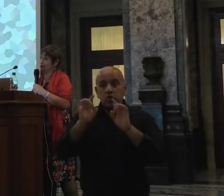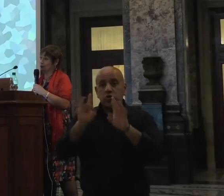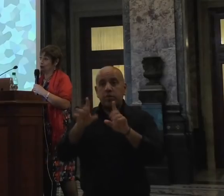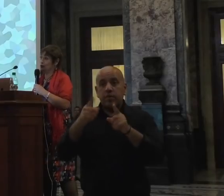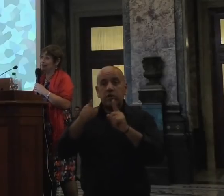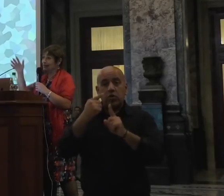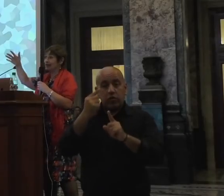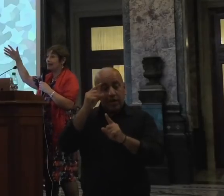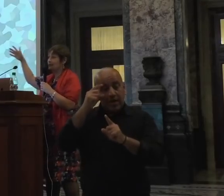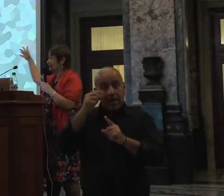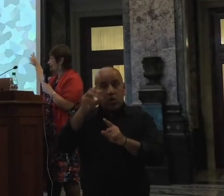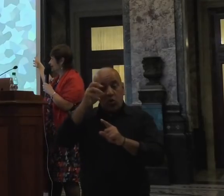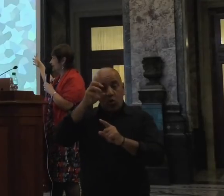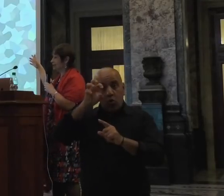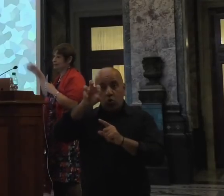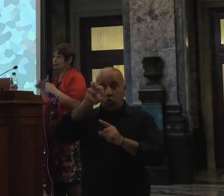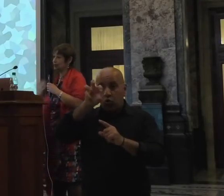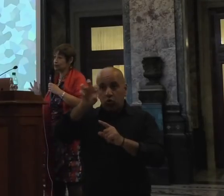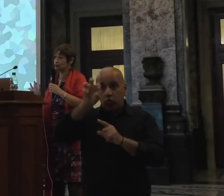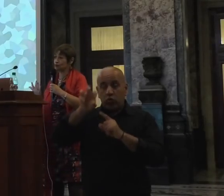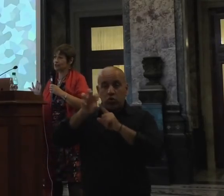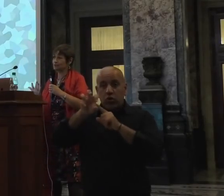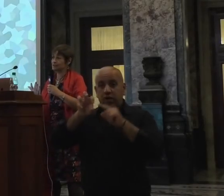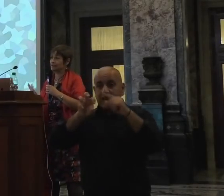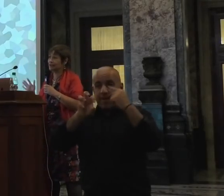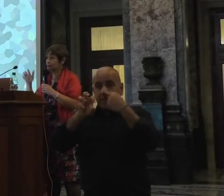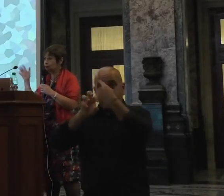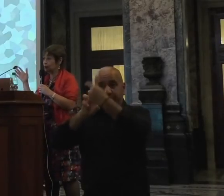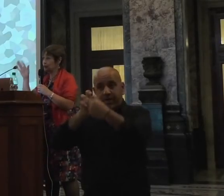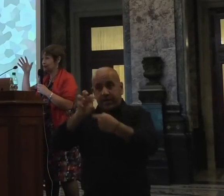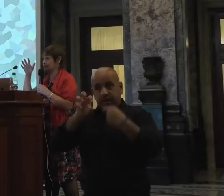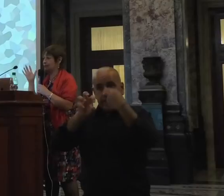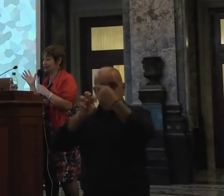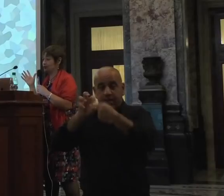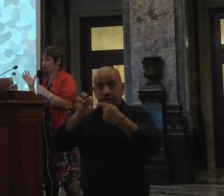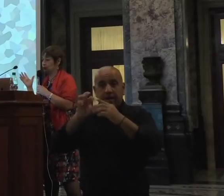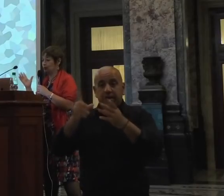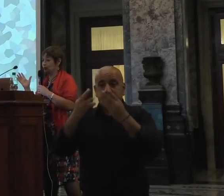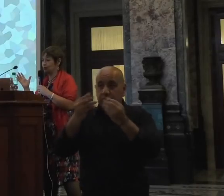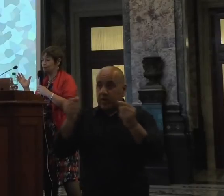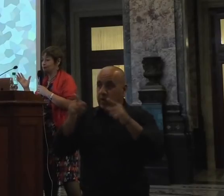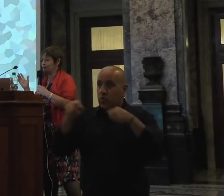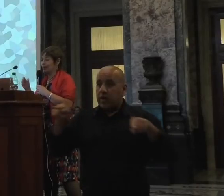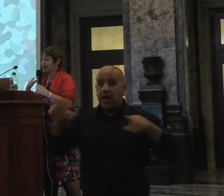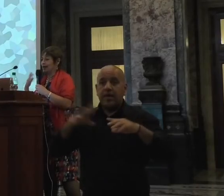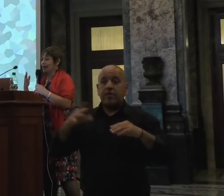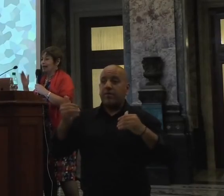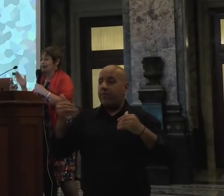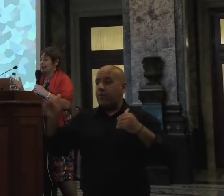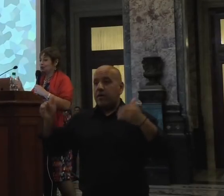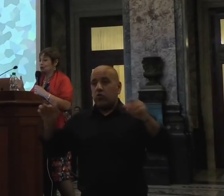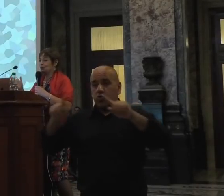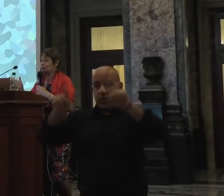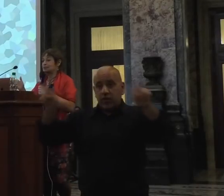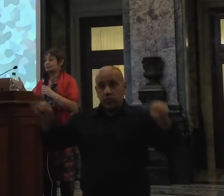donde está viendo el ojo, y la periferia tiene una resolución espacial muy pobre y se va perdiendo poco a poco.